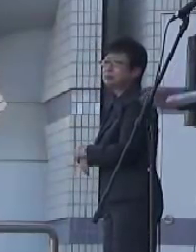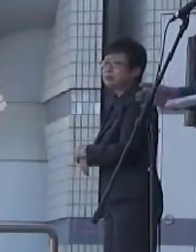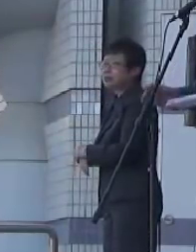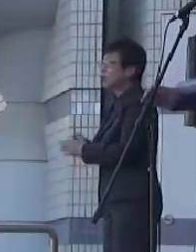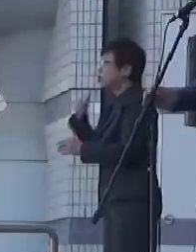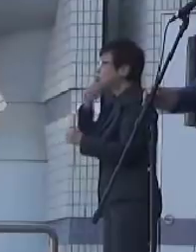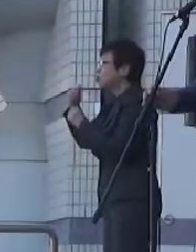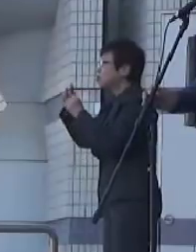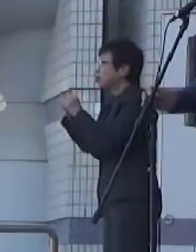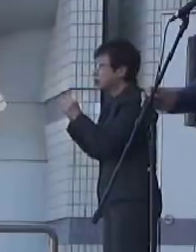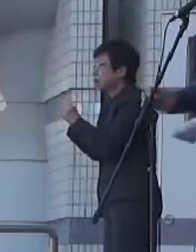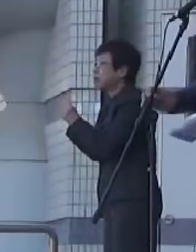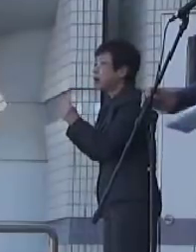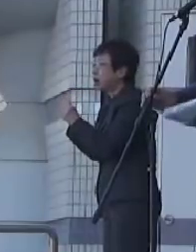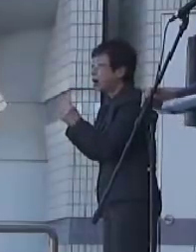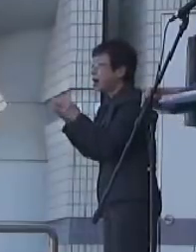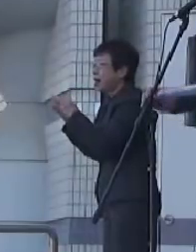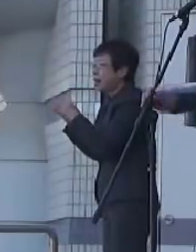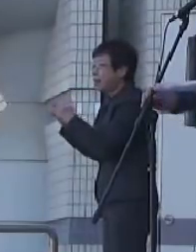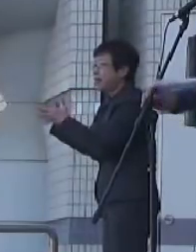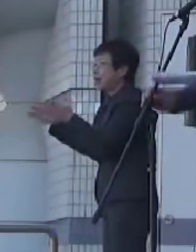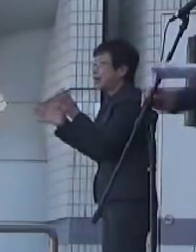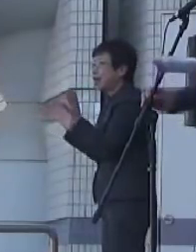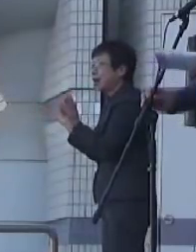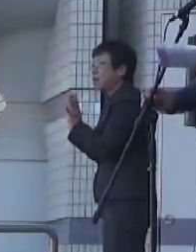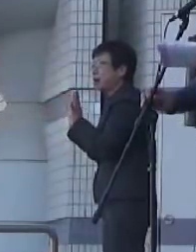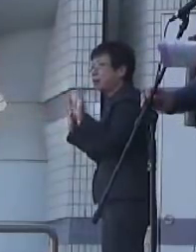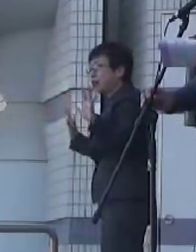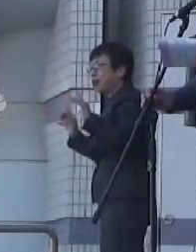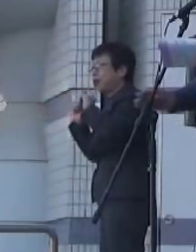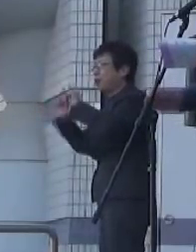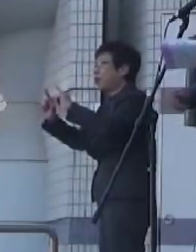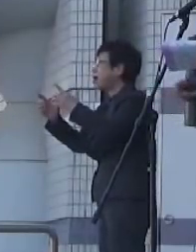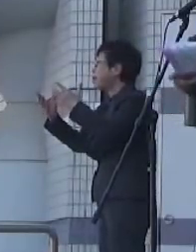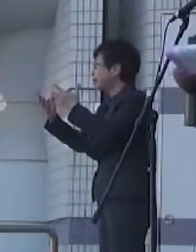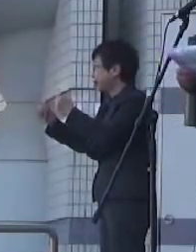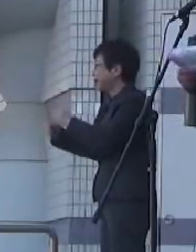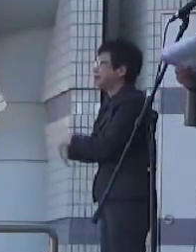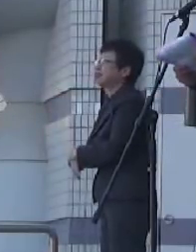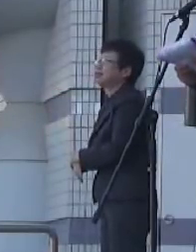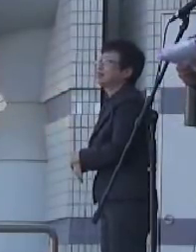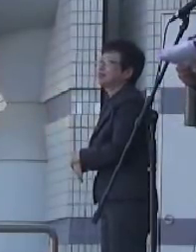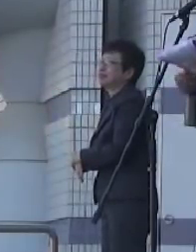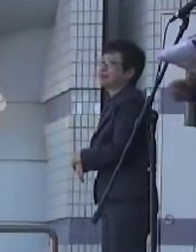福島連帯キャラバンの報告がありました。